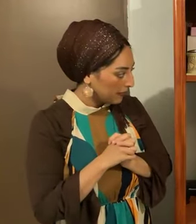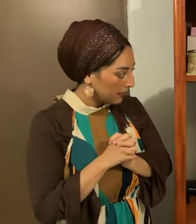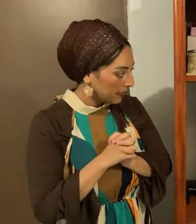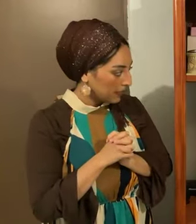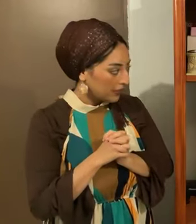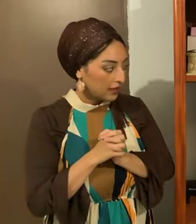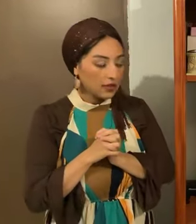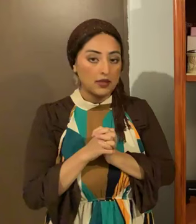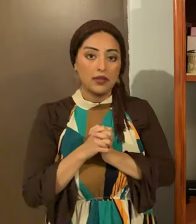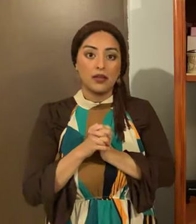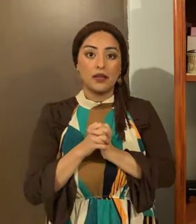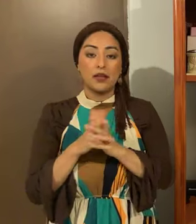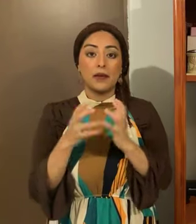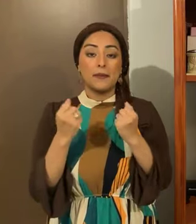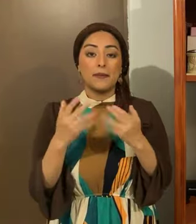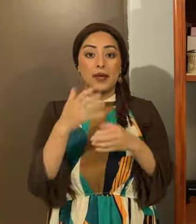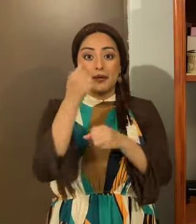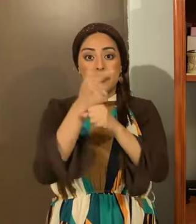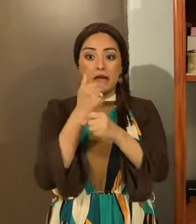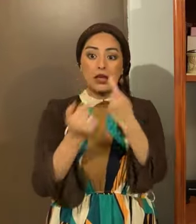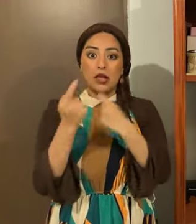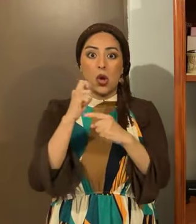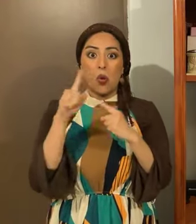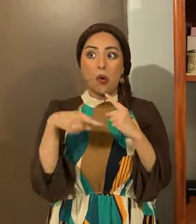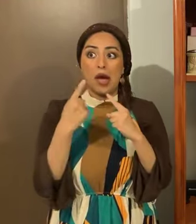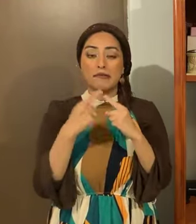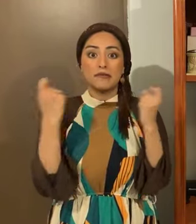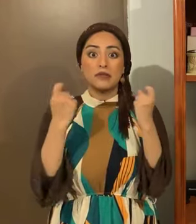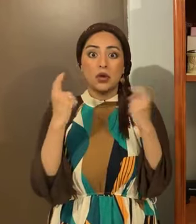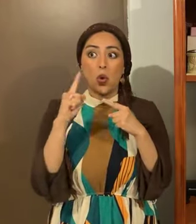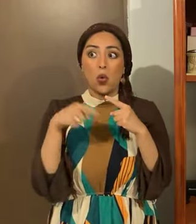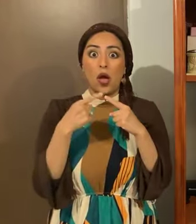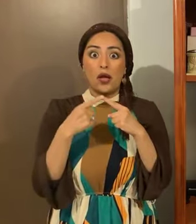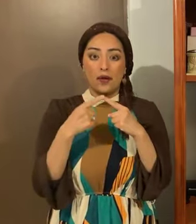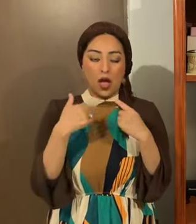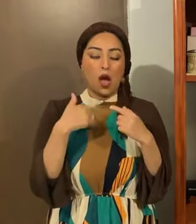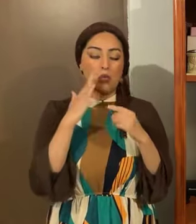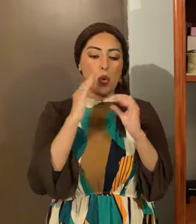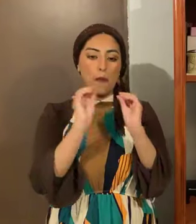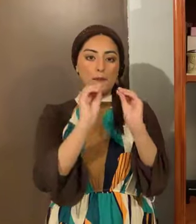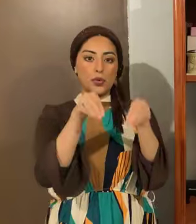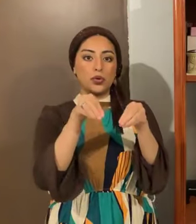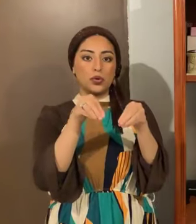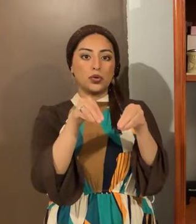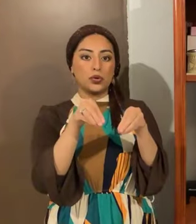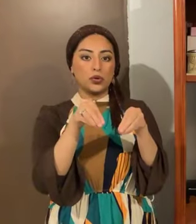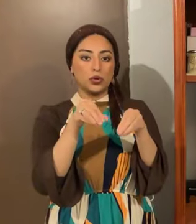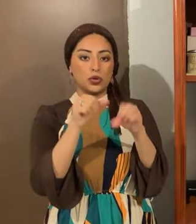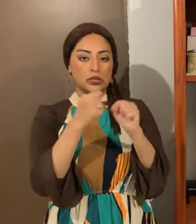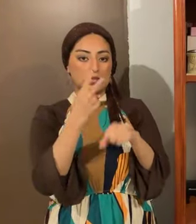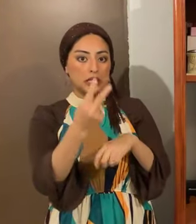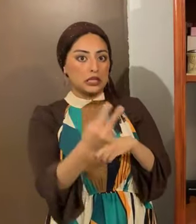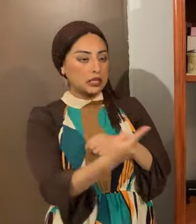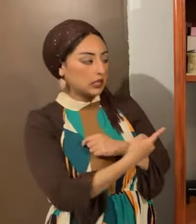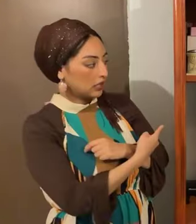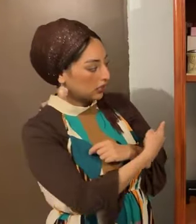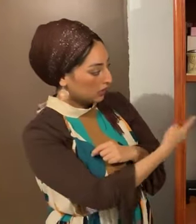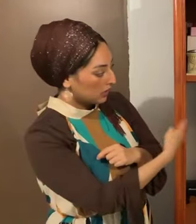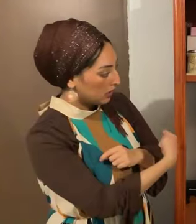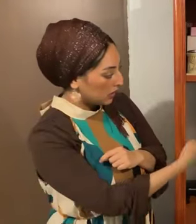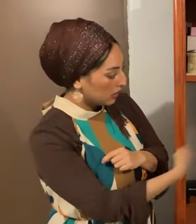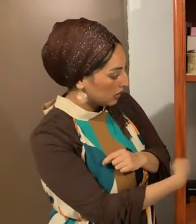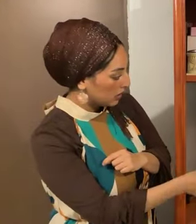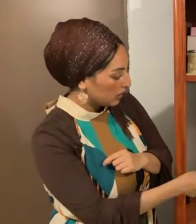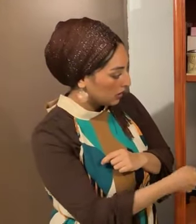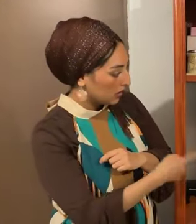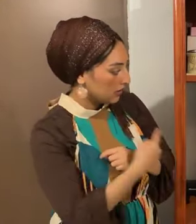Nos han pedido ya las fechas de las fiestas. Vamos a poner las fechas de las fiestas. Ahí están, las fiestas de